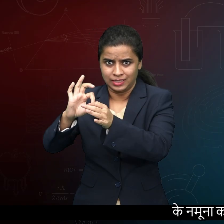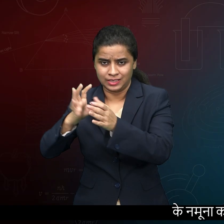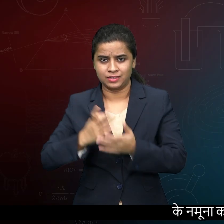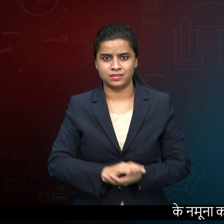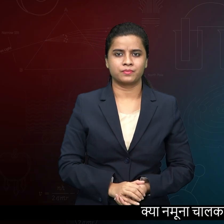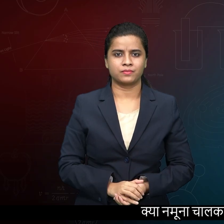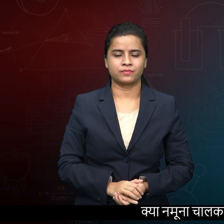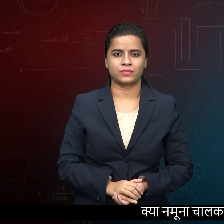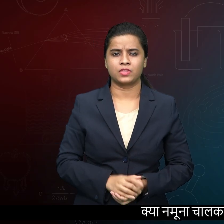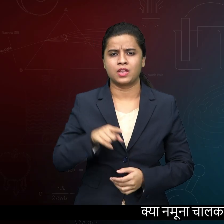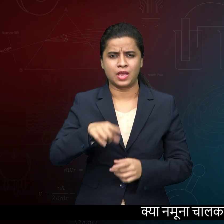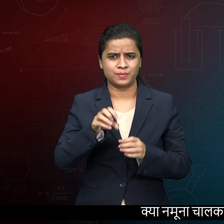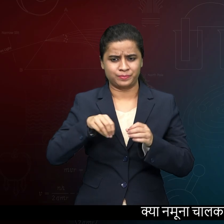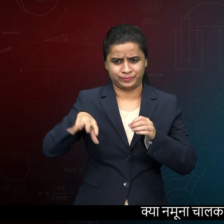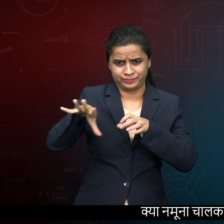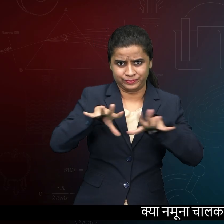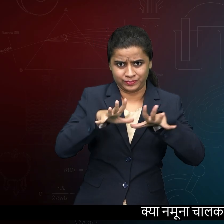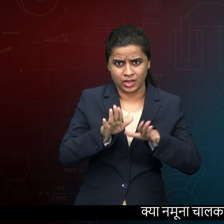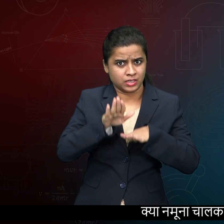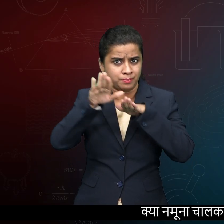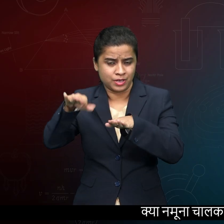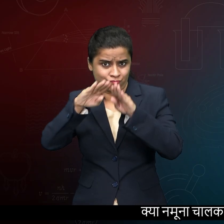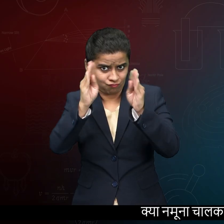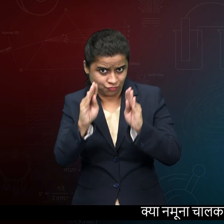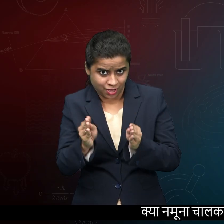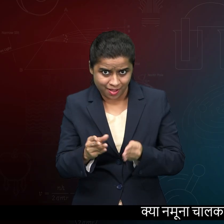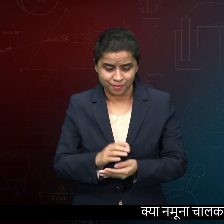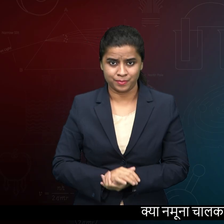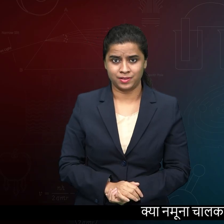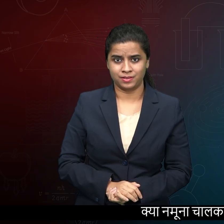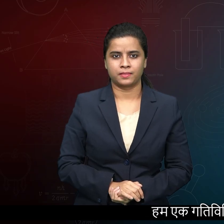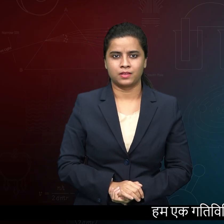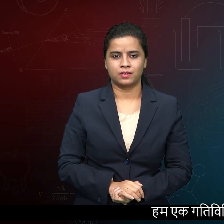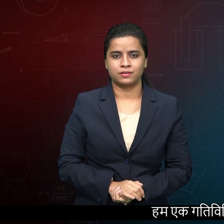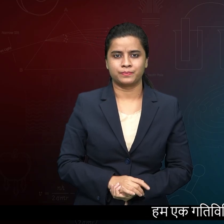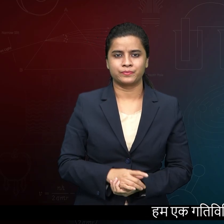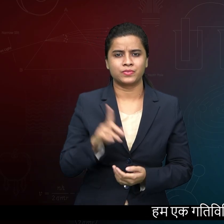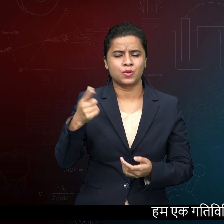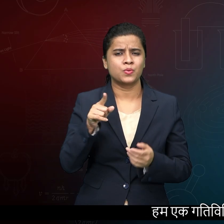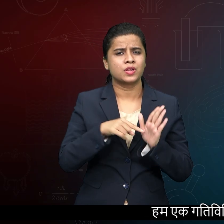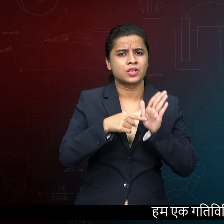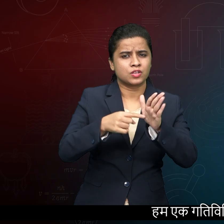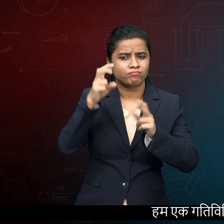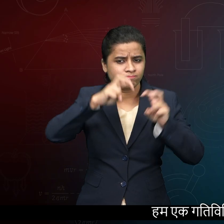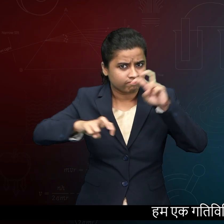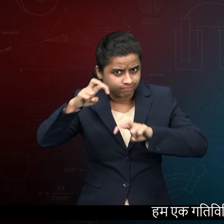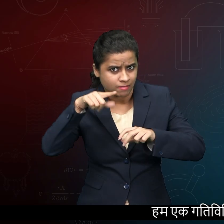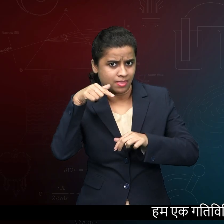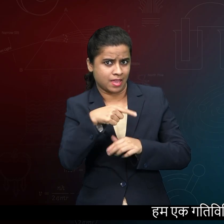है? क्या नमूना चालक की आकृति पर निर्भर करता है? हम एक गतिविधि के साथ इसकी